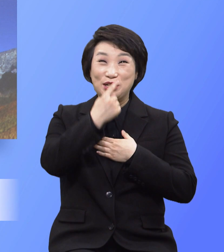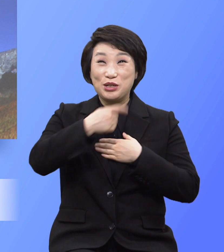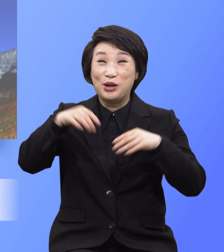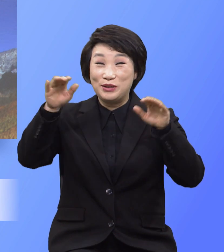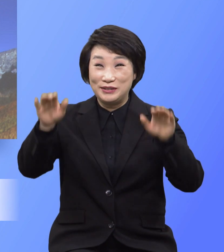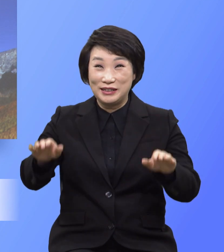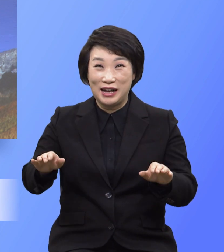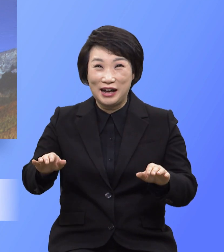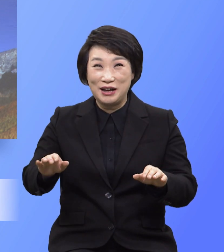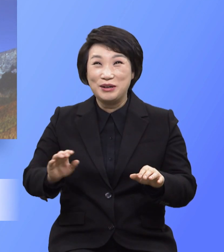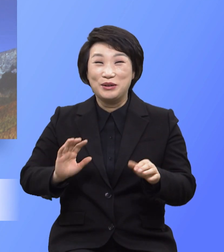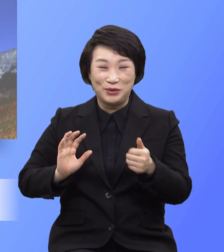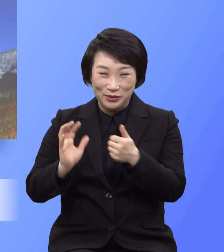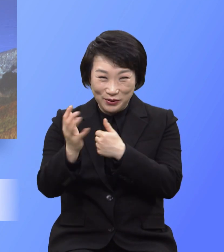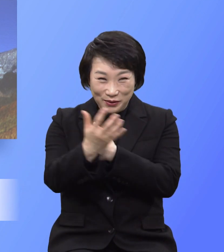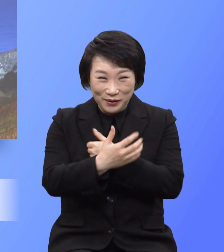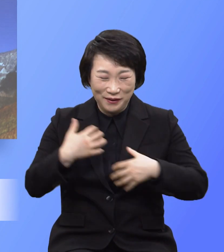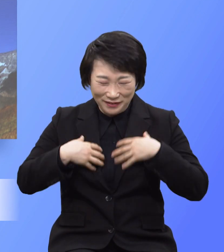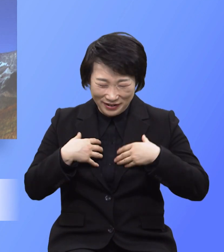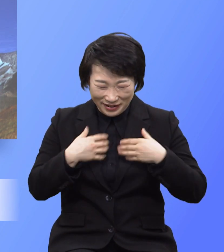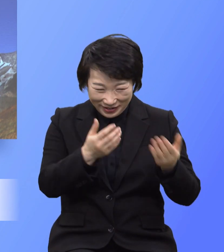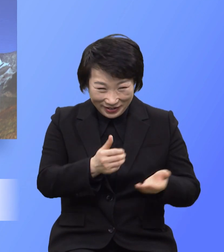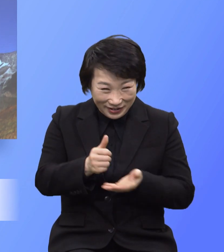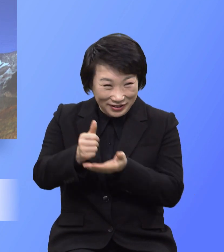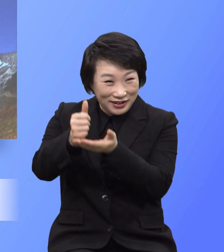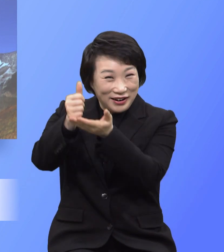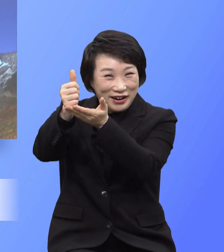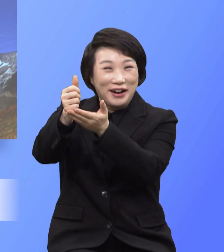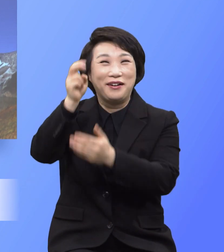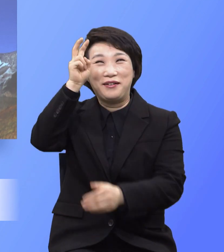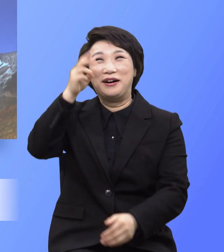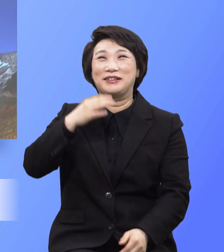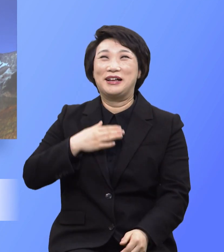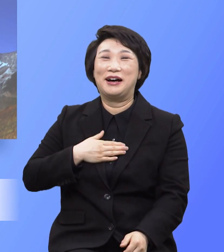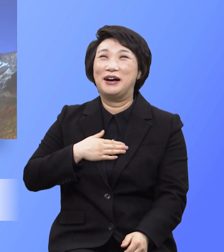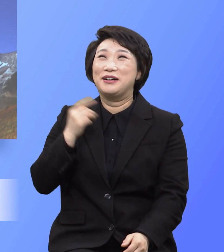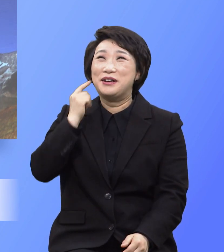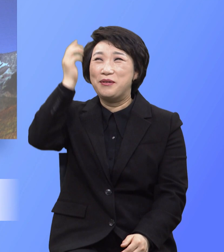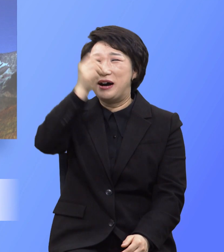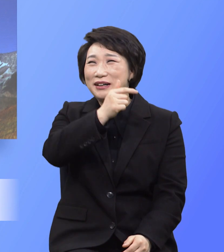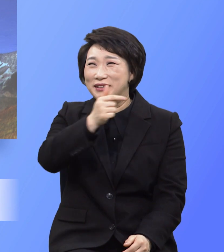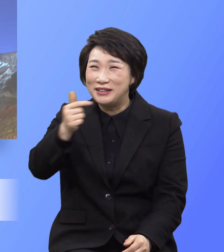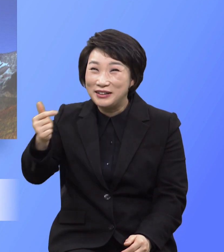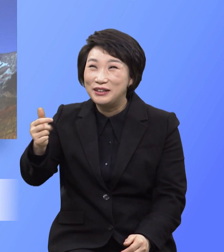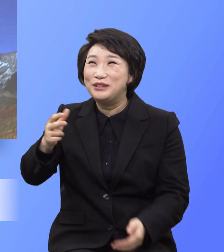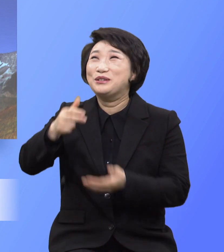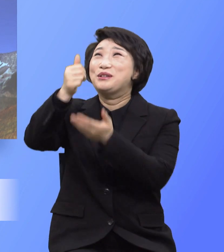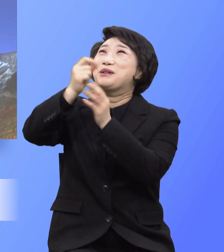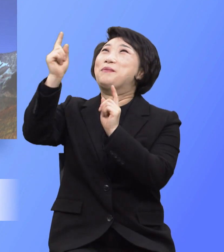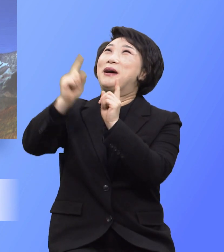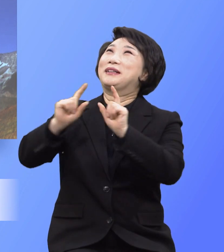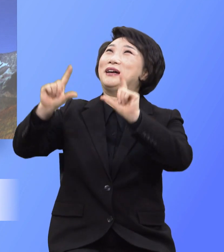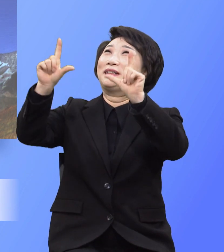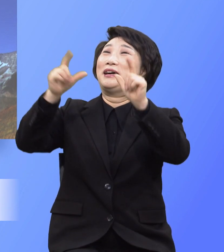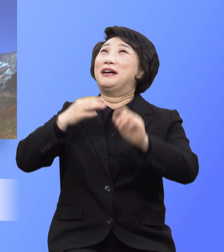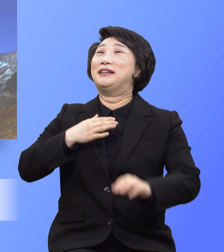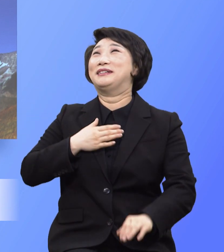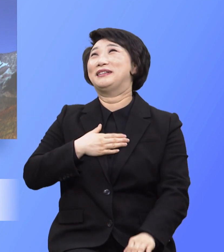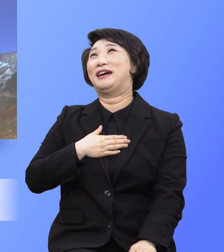천사들의 그 호의와 환영을 받으면서 영광스러운 주님 앞에 서는 그날